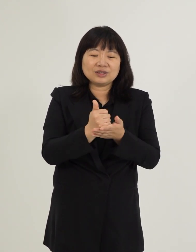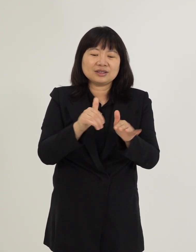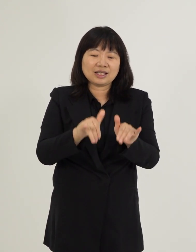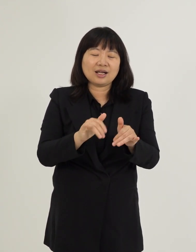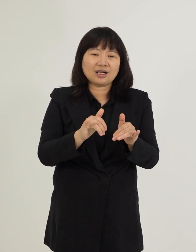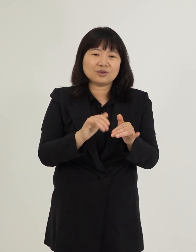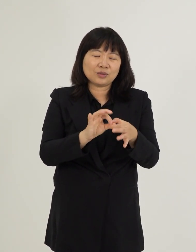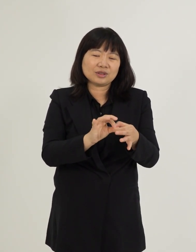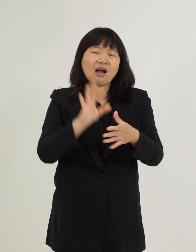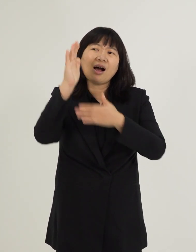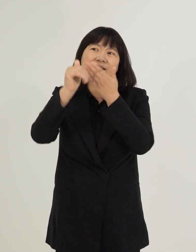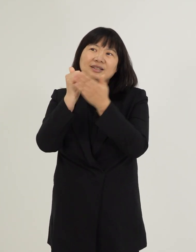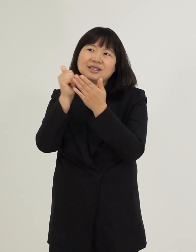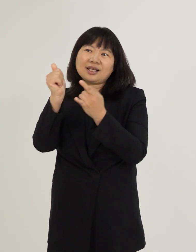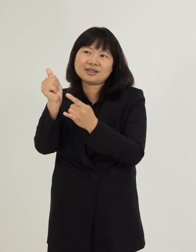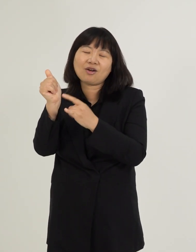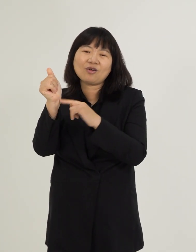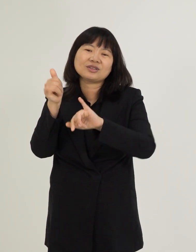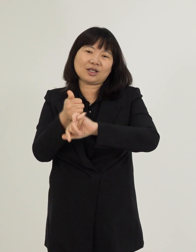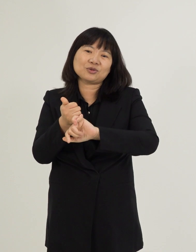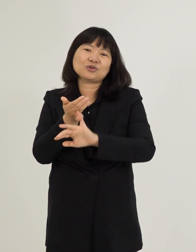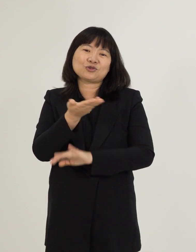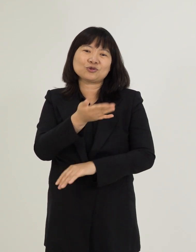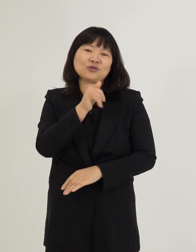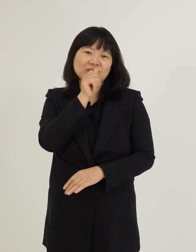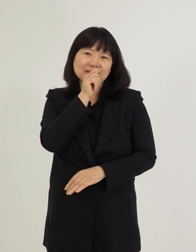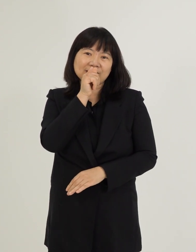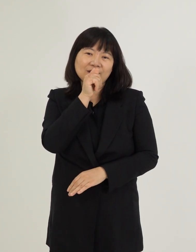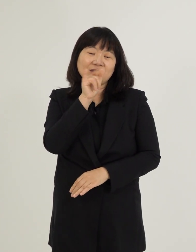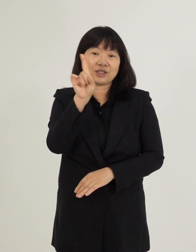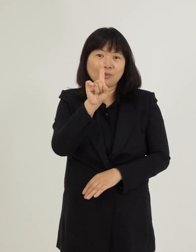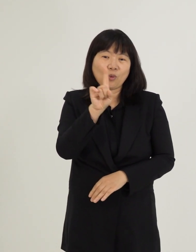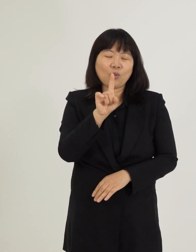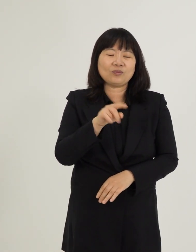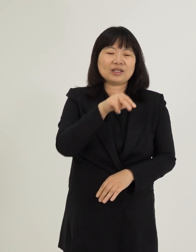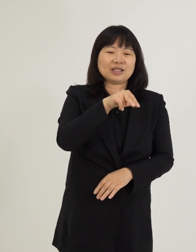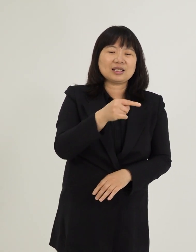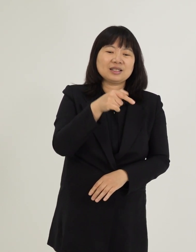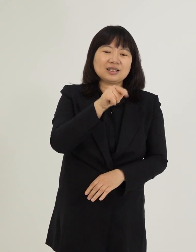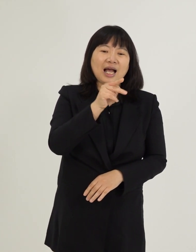거예요. 그 약속이 스가랴서 9장 9절이에요. 띄워줘 보세요.